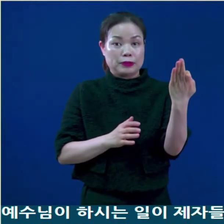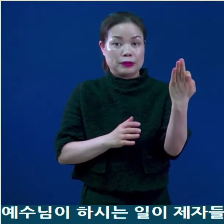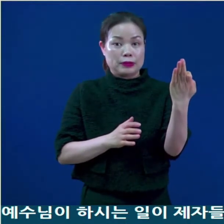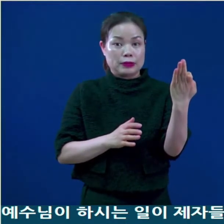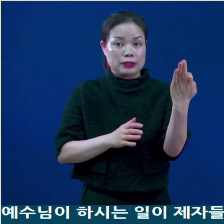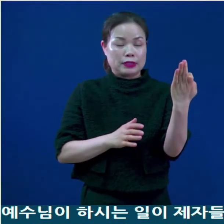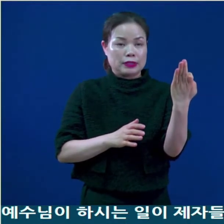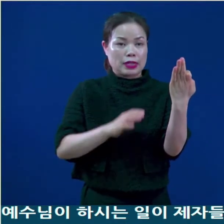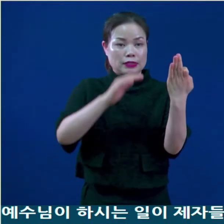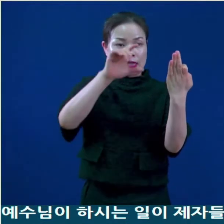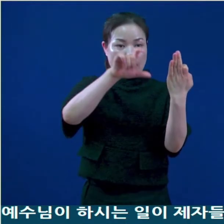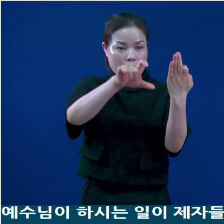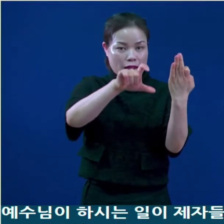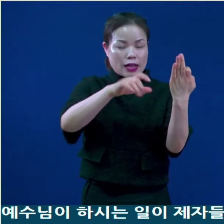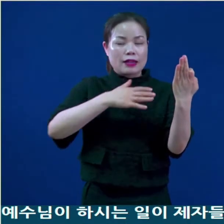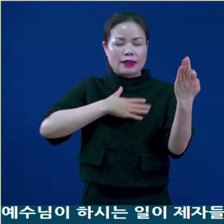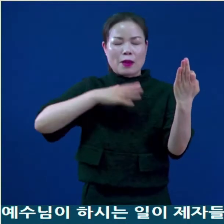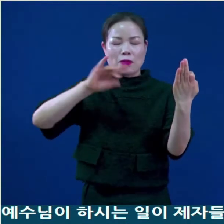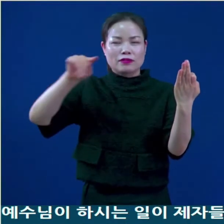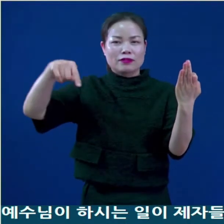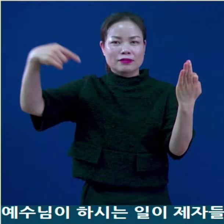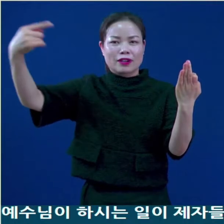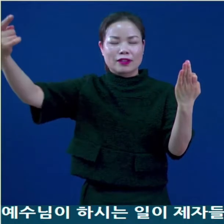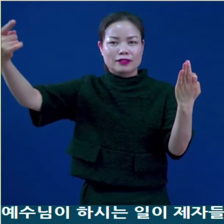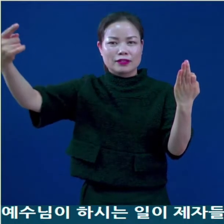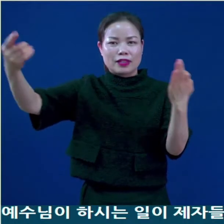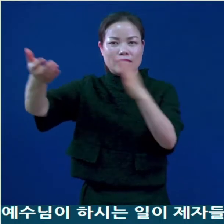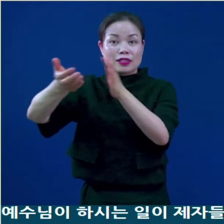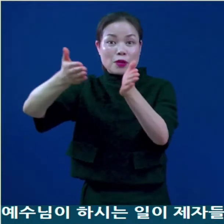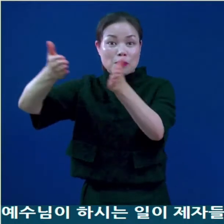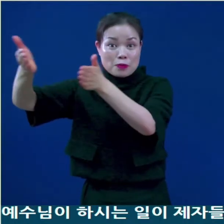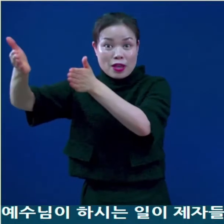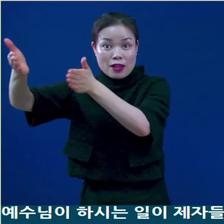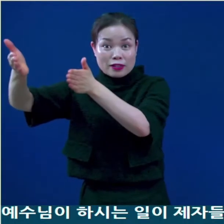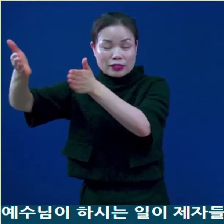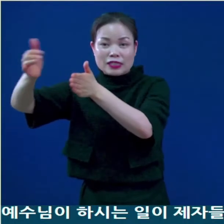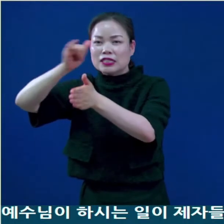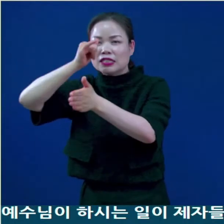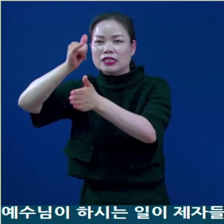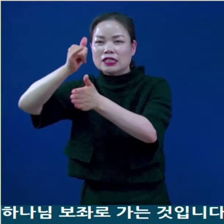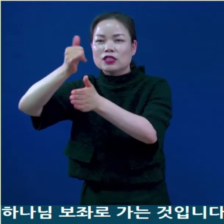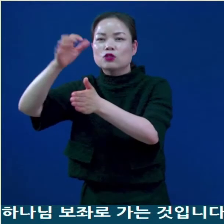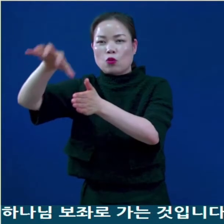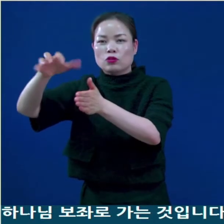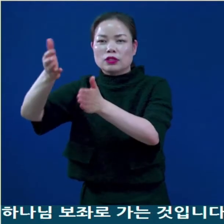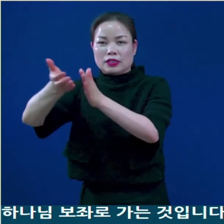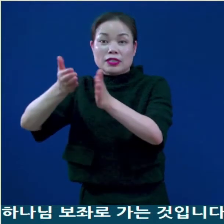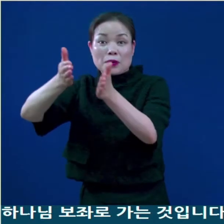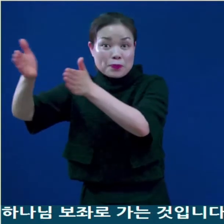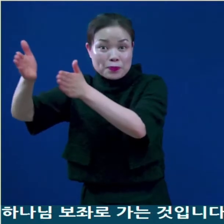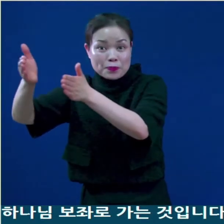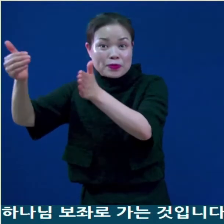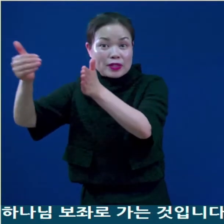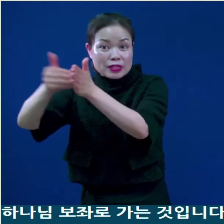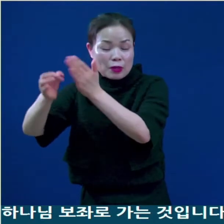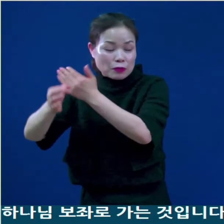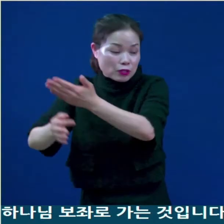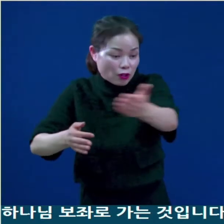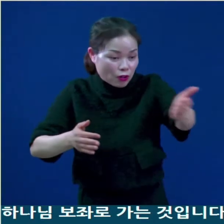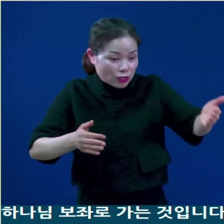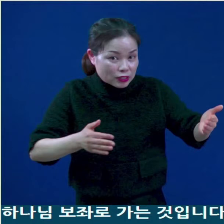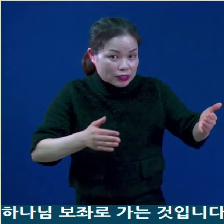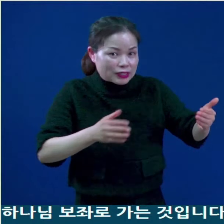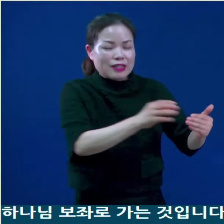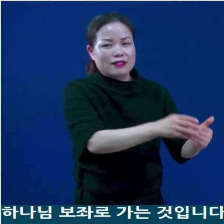얘기였잖아요. 내가 먼저 간다. 가서 예비할 곳, 있을 곳을 예비한다. 예비가 끝나면 와서 너희들을